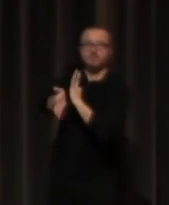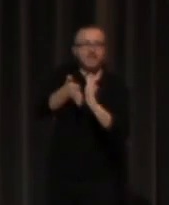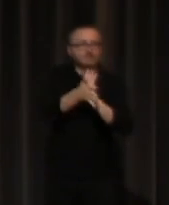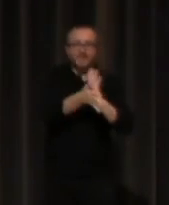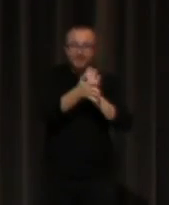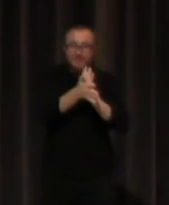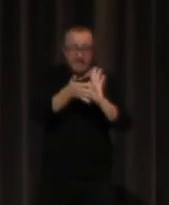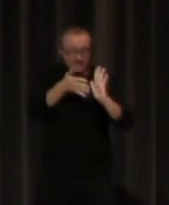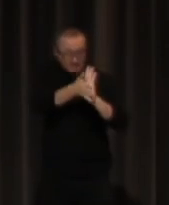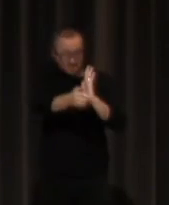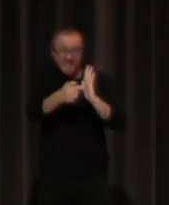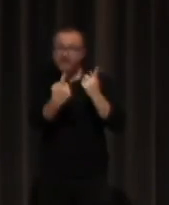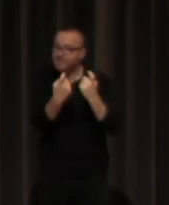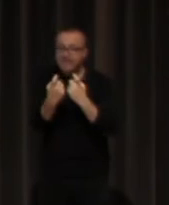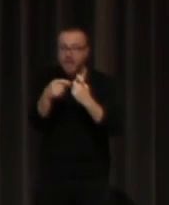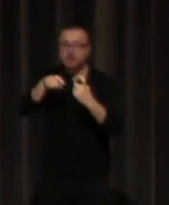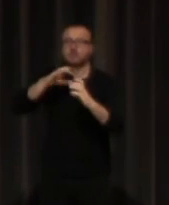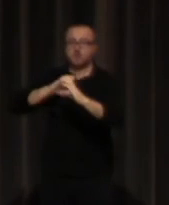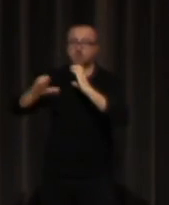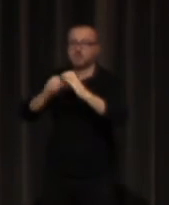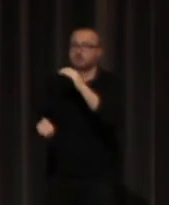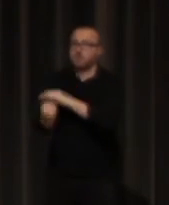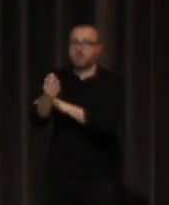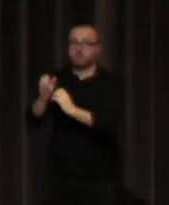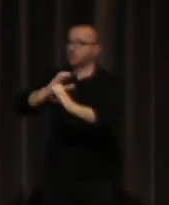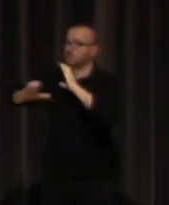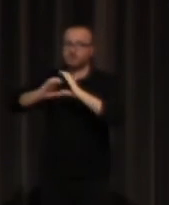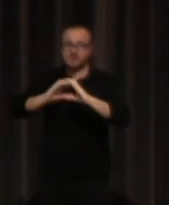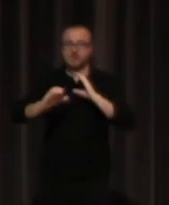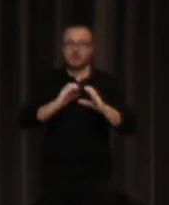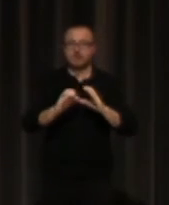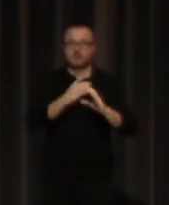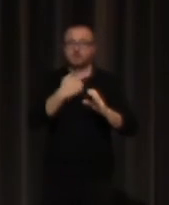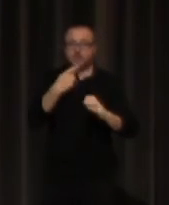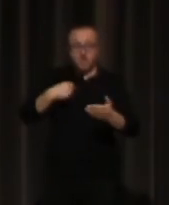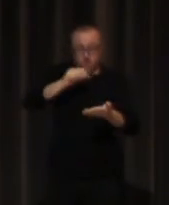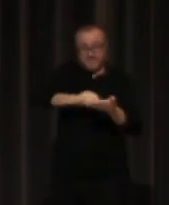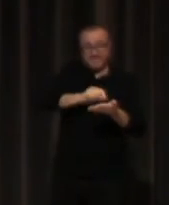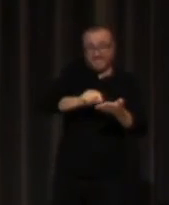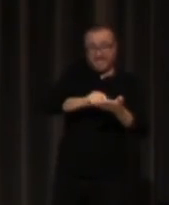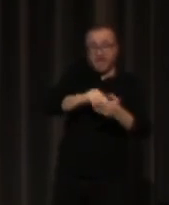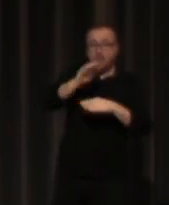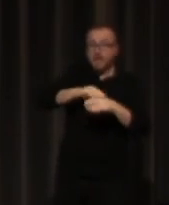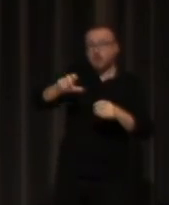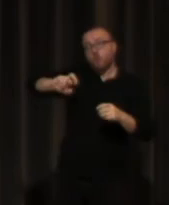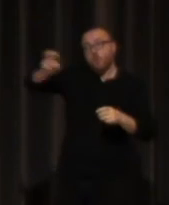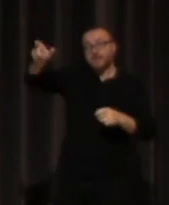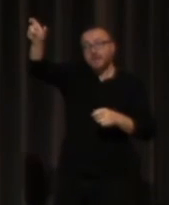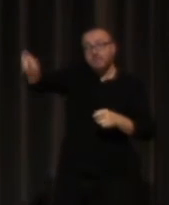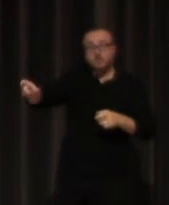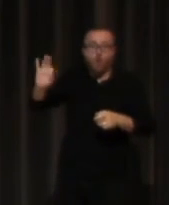molt inventat que sigui aquest interlocutor, és evident que un escriptor quan escriu no necessàriament veu